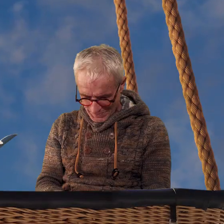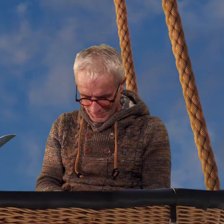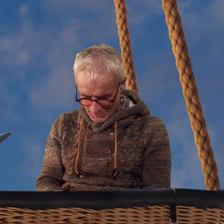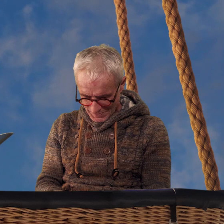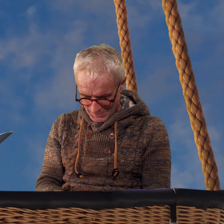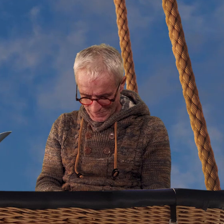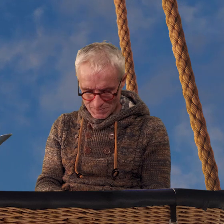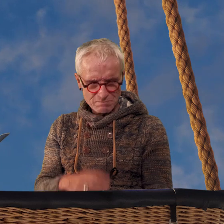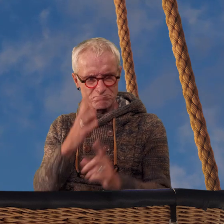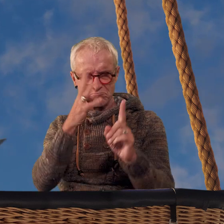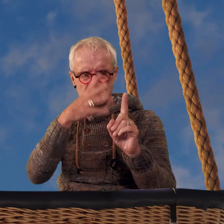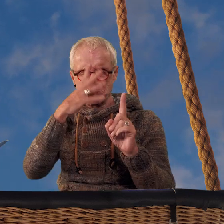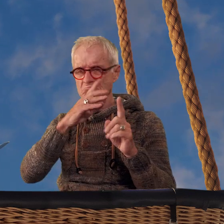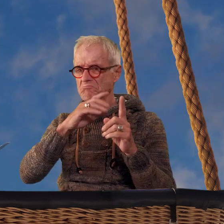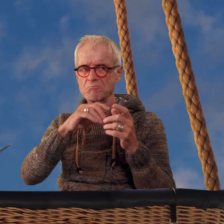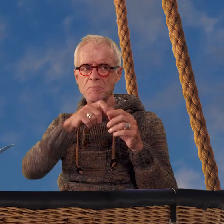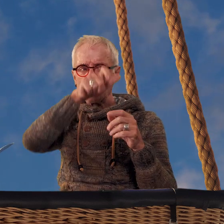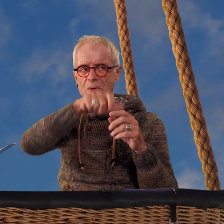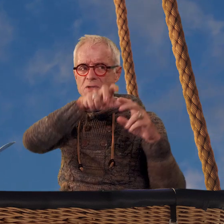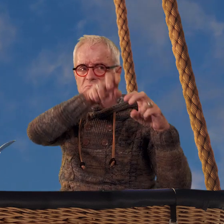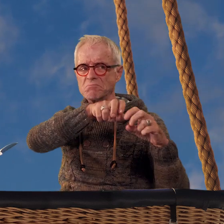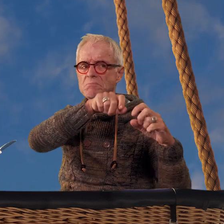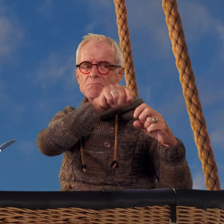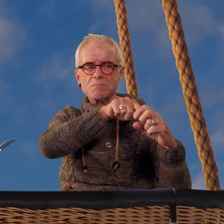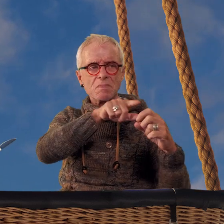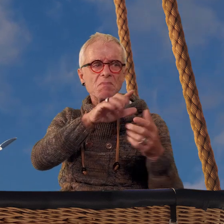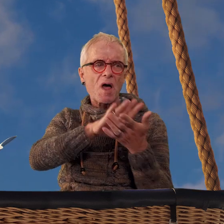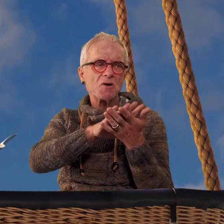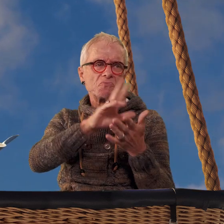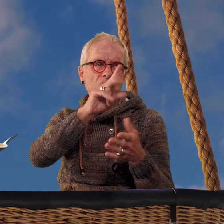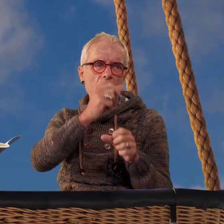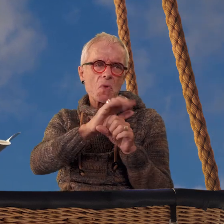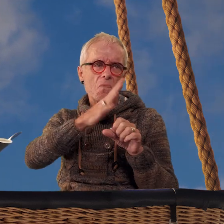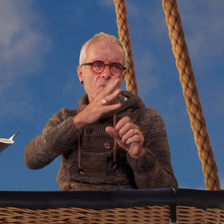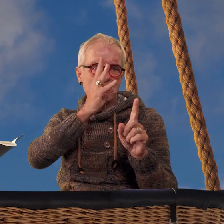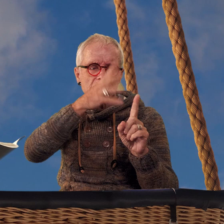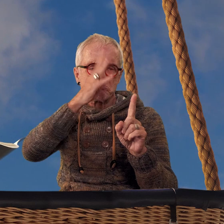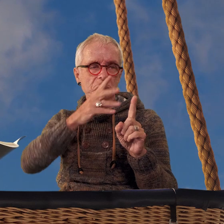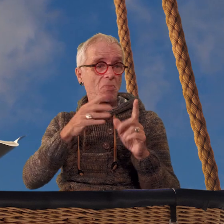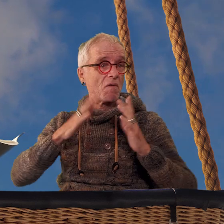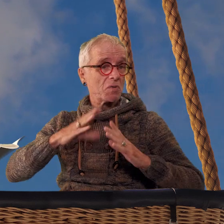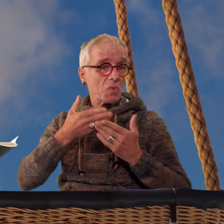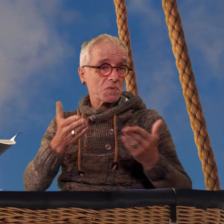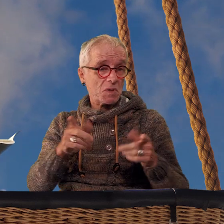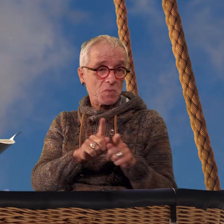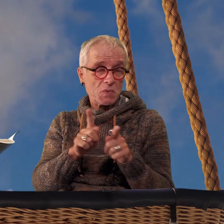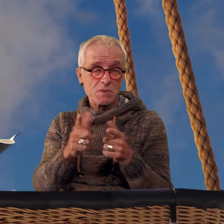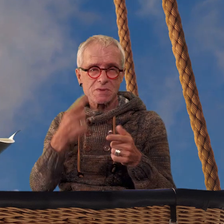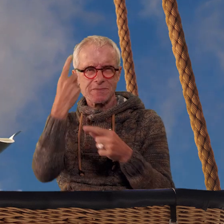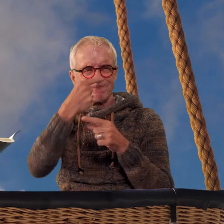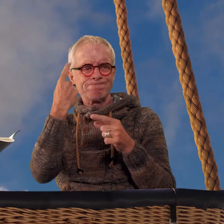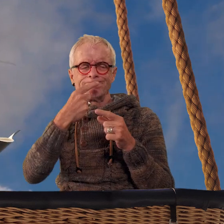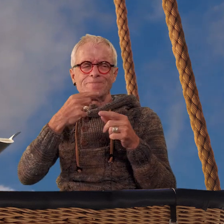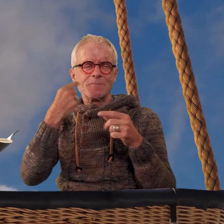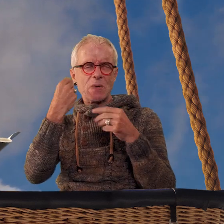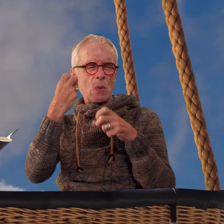J'examinais de nouveau mon compagnon. C'était un homme d'une trentaine d'années, simplement vêtu. La rude arête de ses